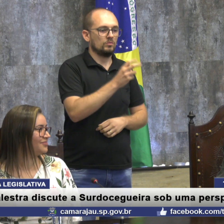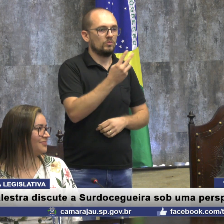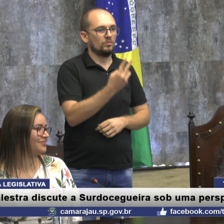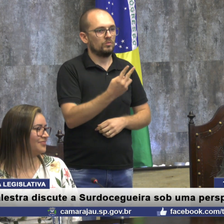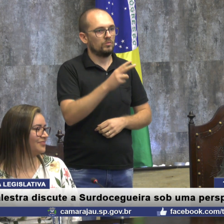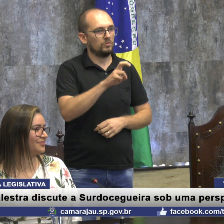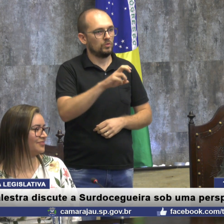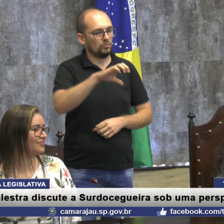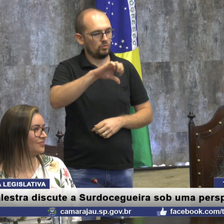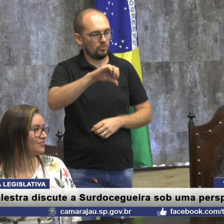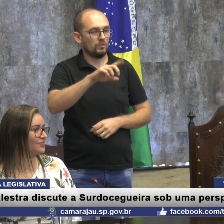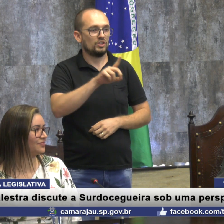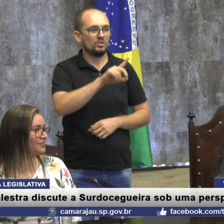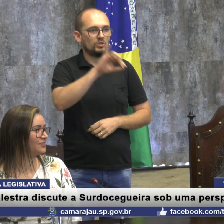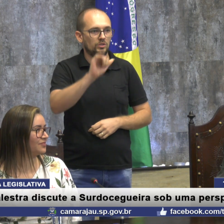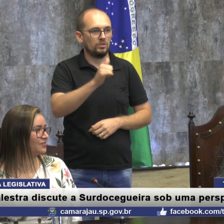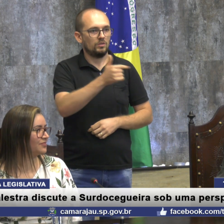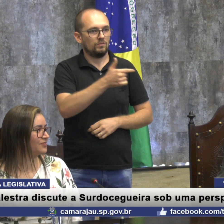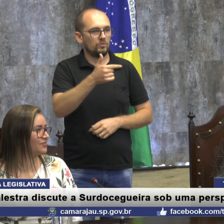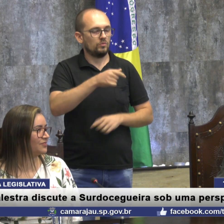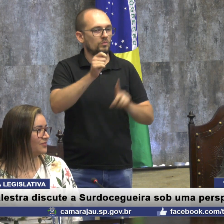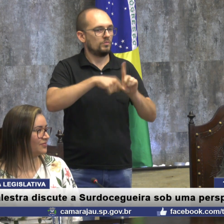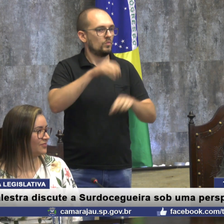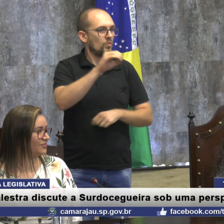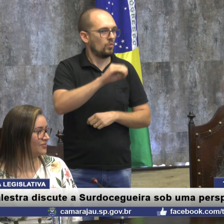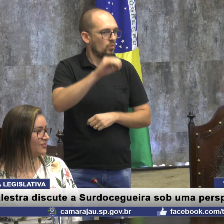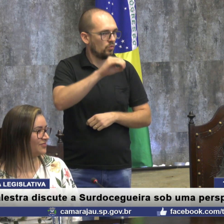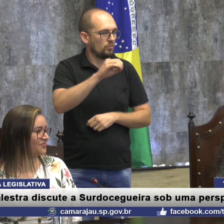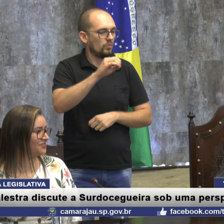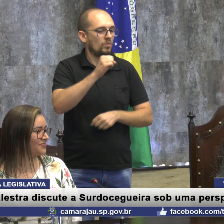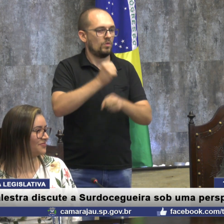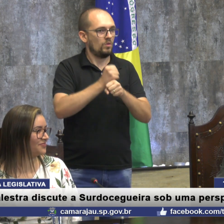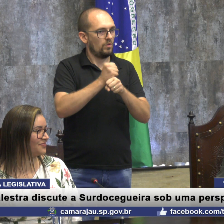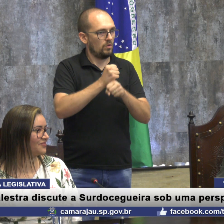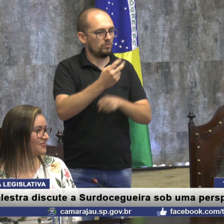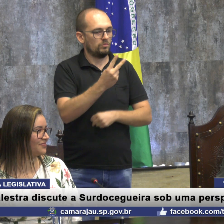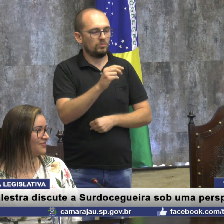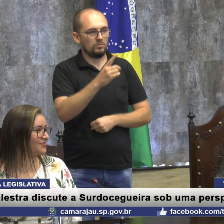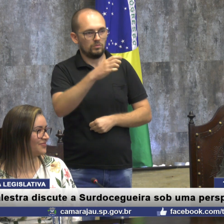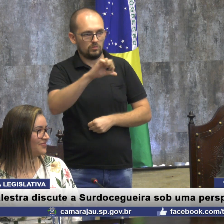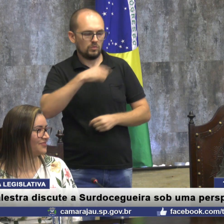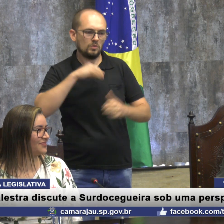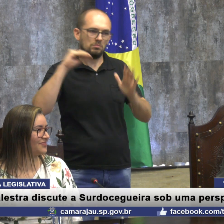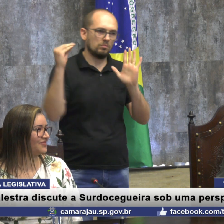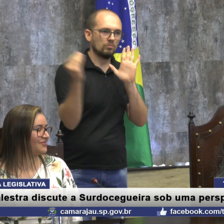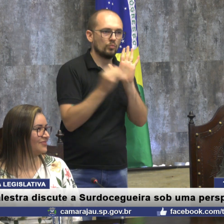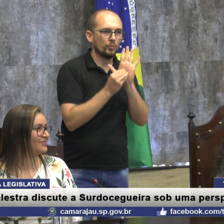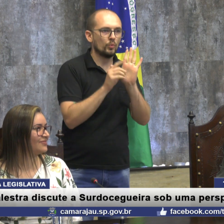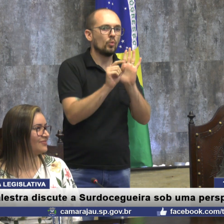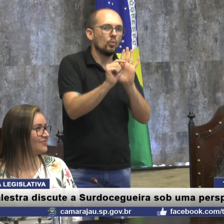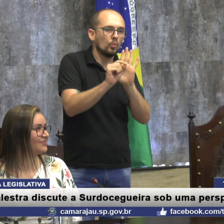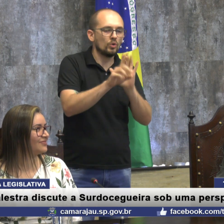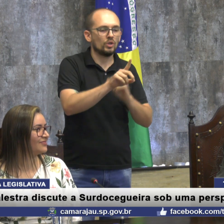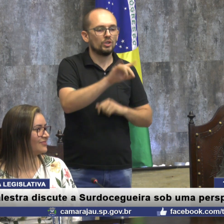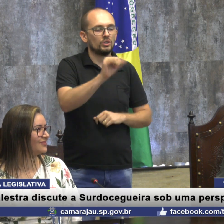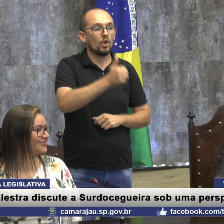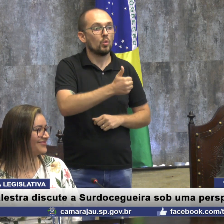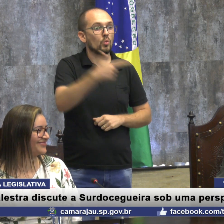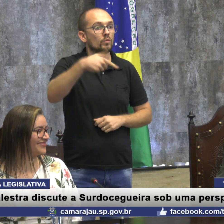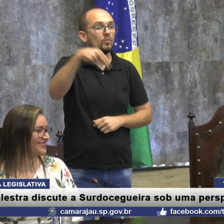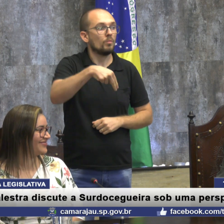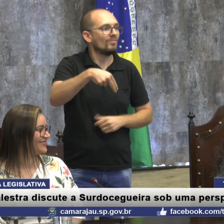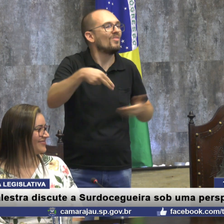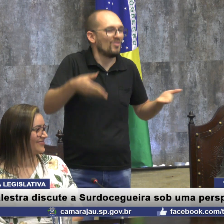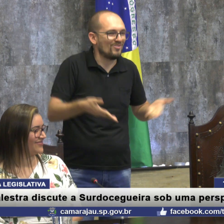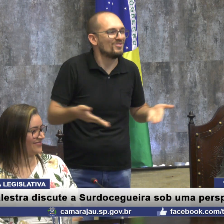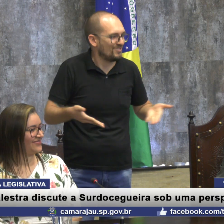5.259, de 22 de outubro de 2019, institui o dia 12 de novembro, hoje,